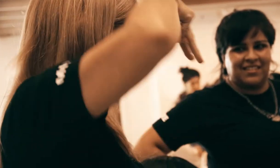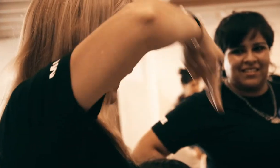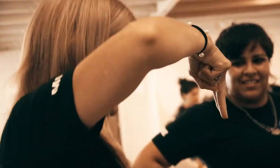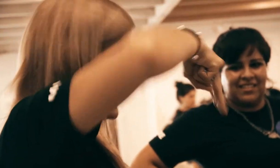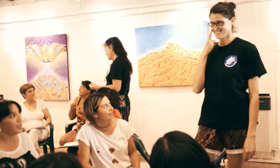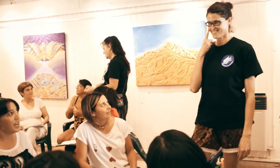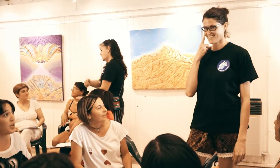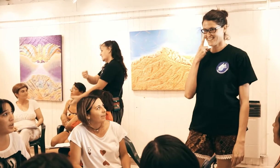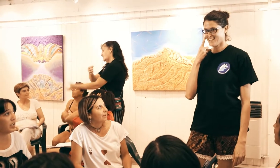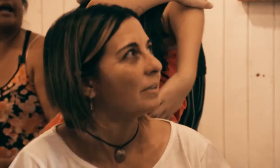sin alas,